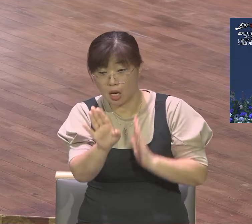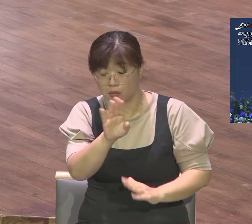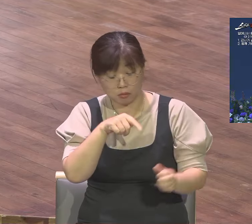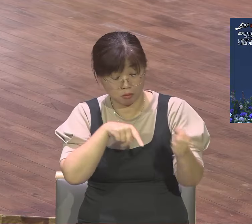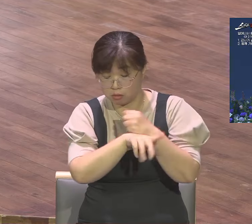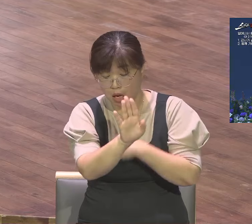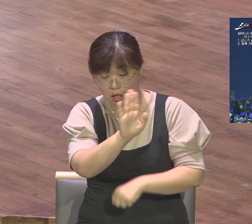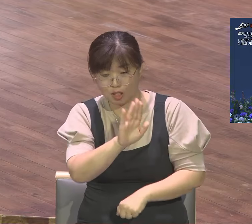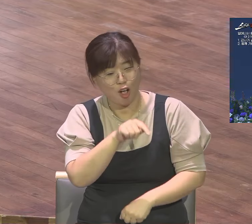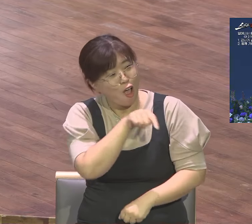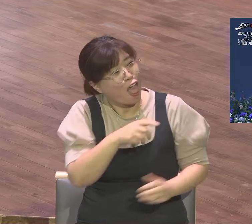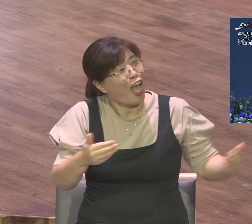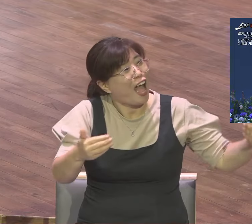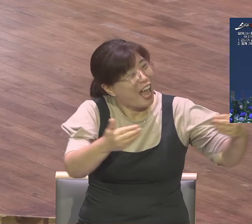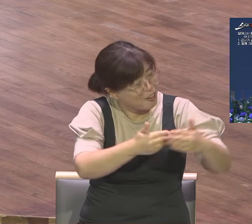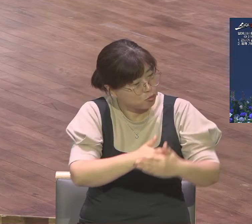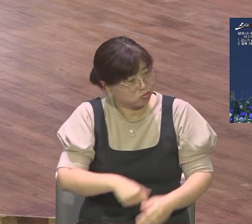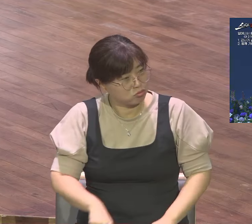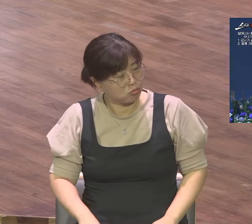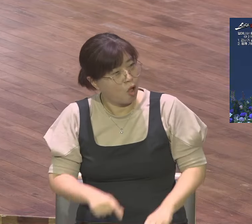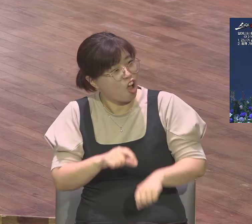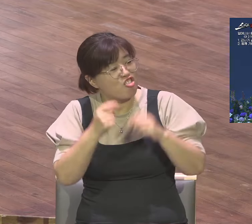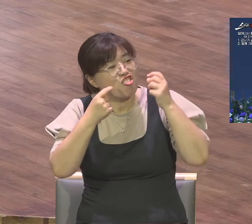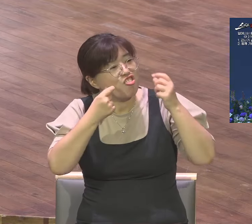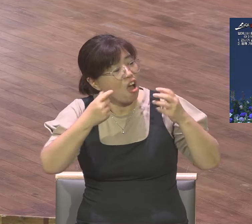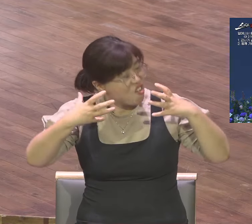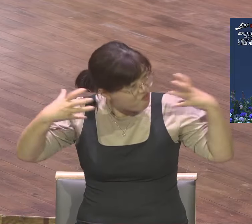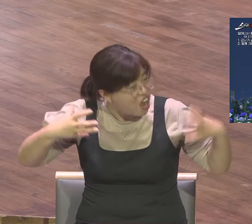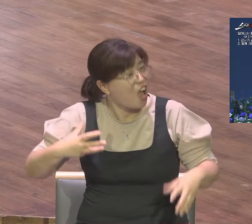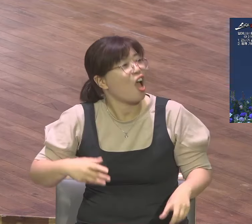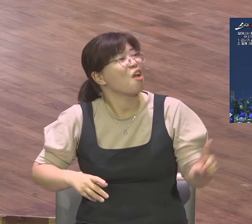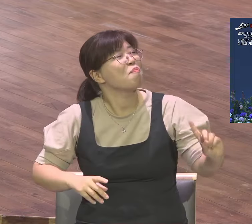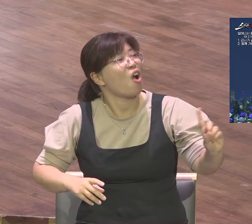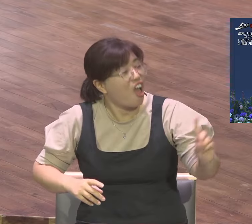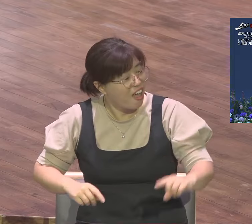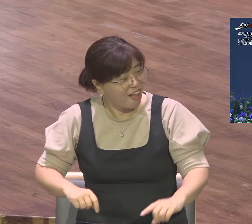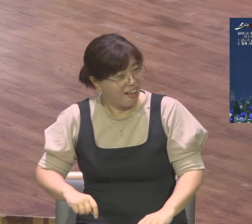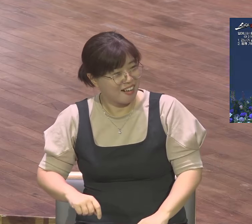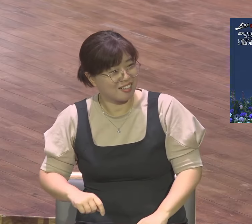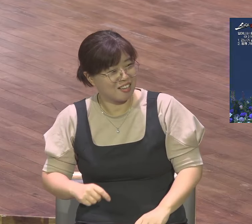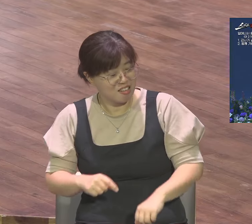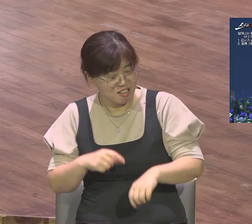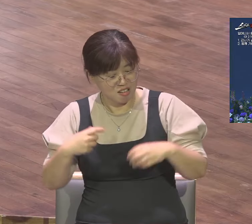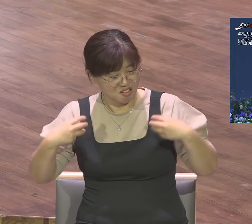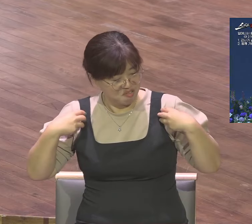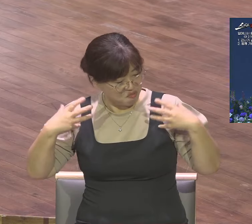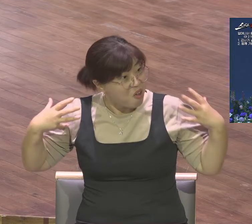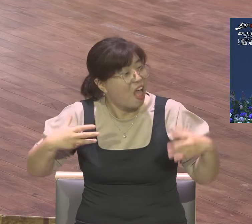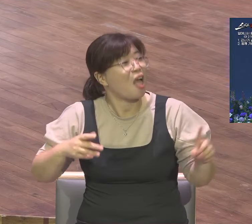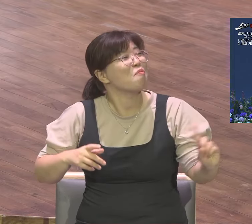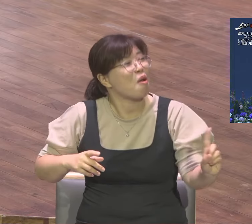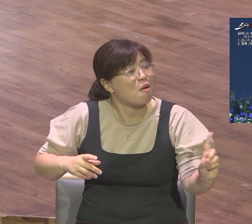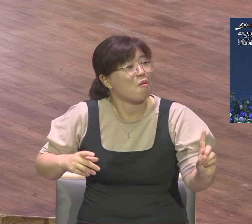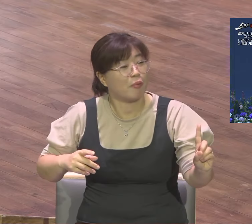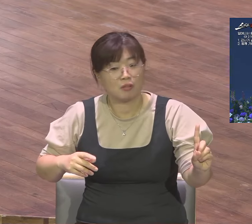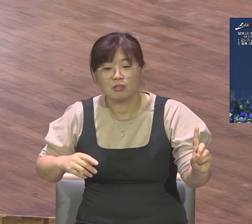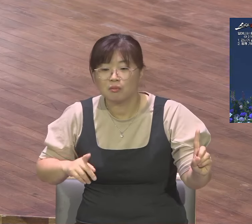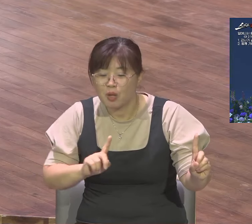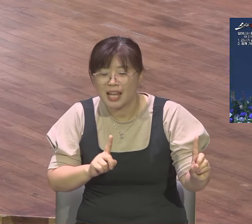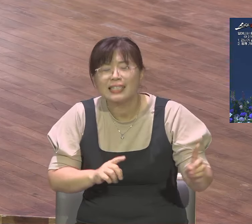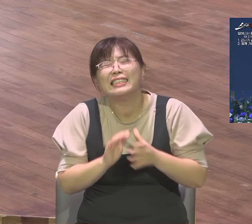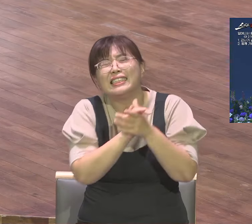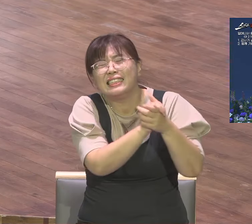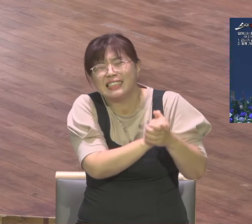무조건 니 왜 그래 살이 쪘노. 아니 서울 사람들은 살 찐 거 알면서도 말 안 합니다. 그 외모에 대해서. 부산